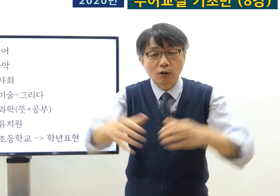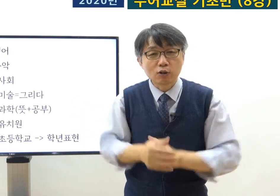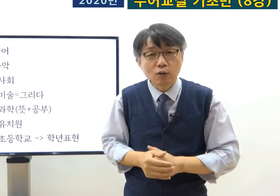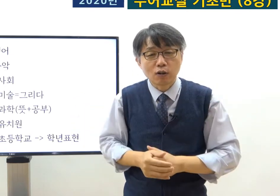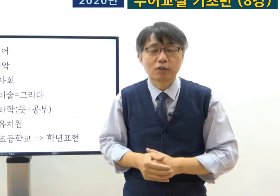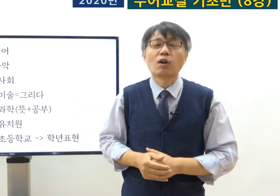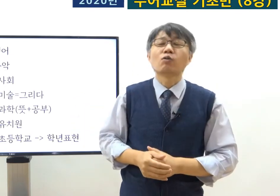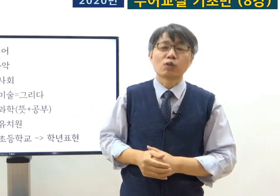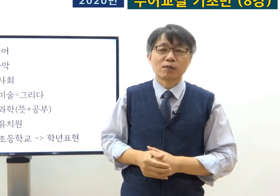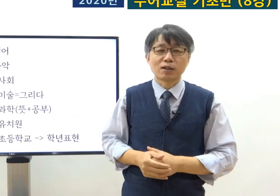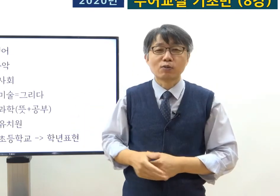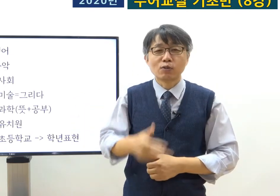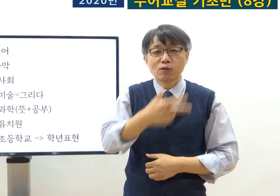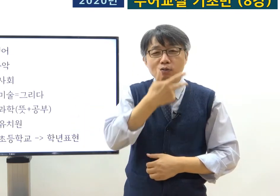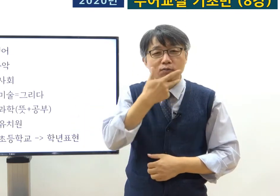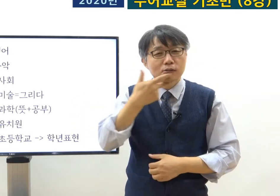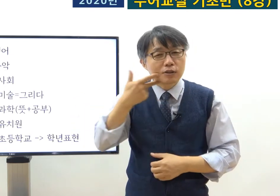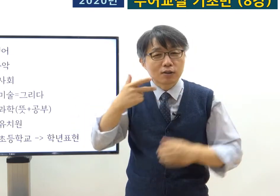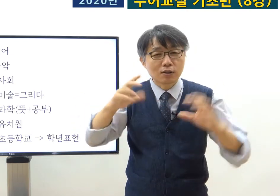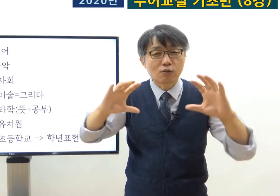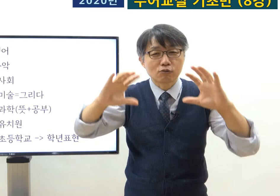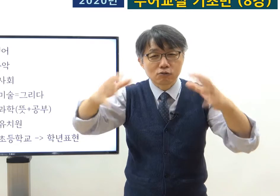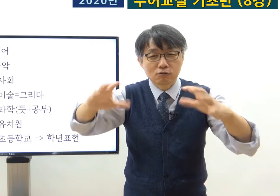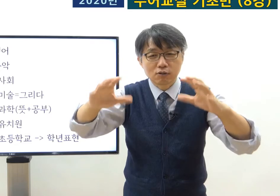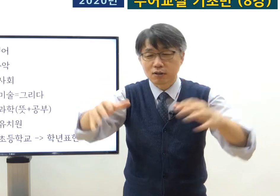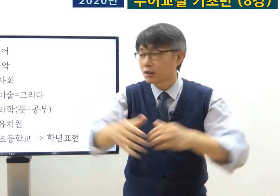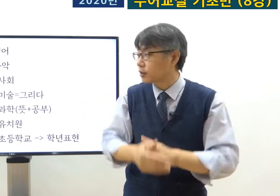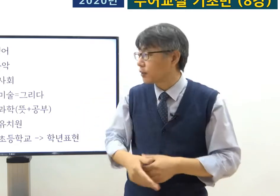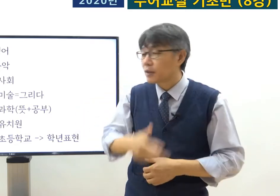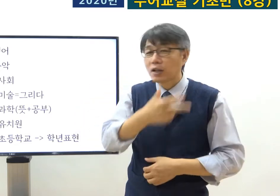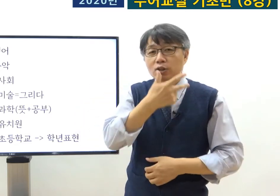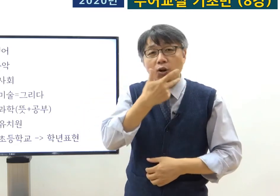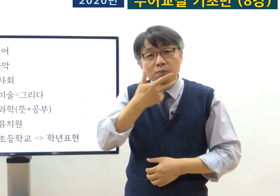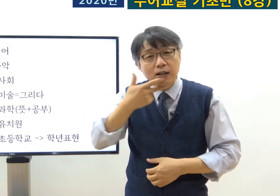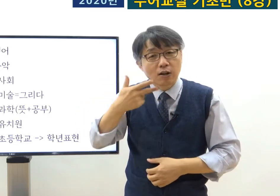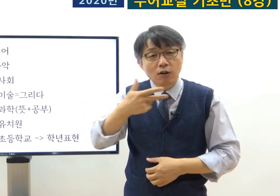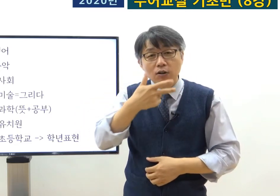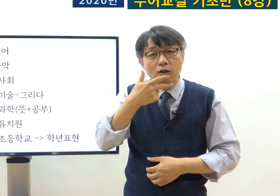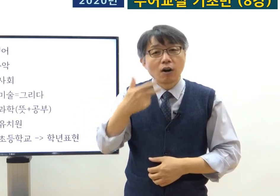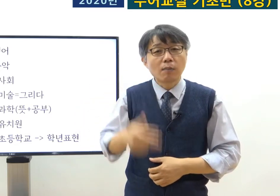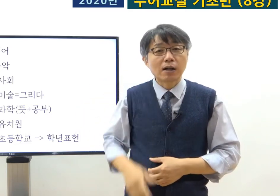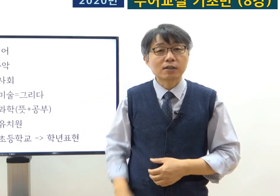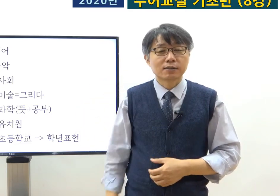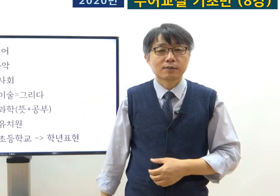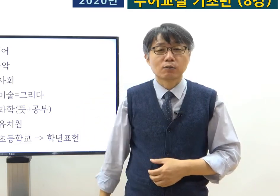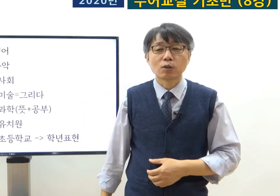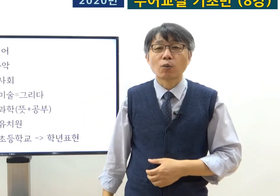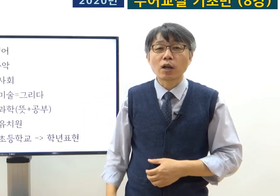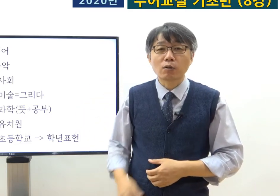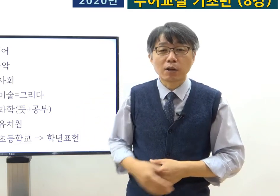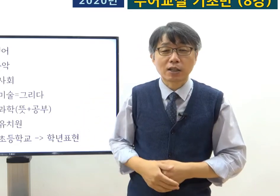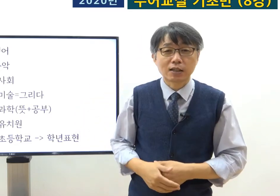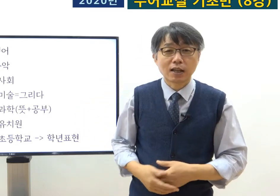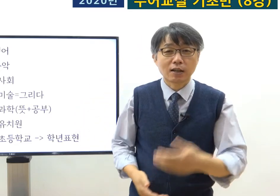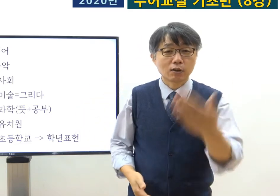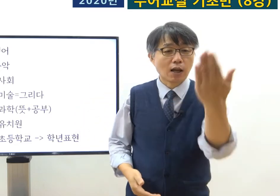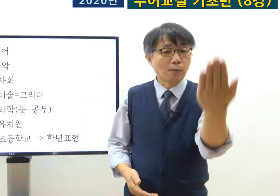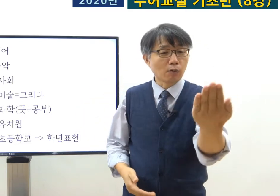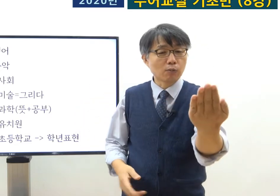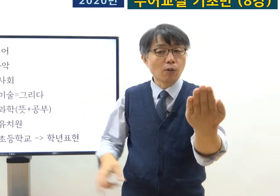어디죠? 영국입니다. 영국. 이제 영어입니다. 영어. 음악은 우리 노래로 외울 때 할 때 이렇게 악보를